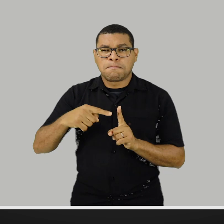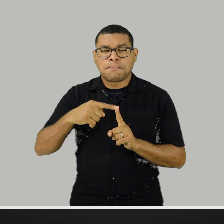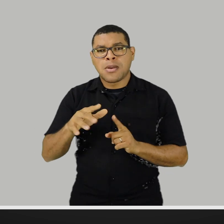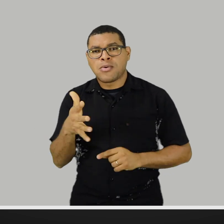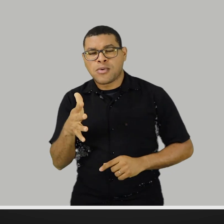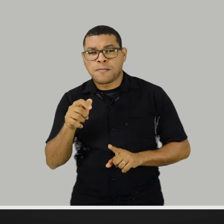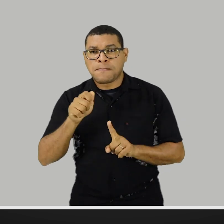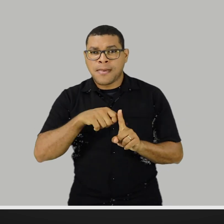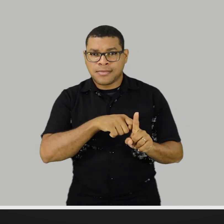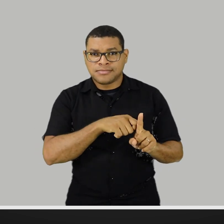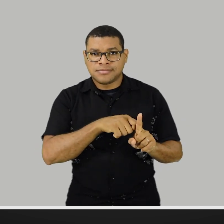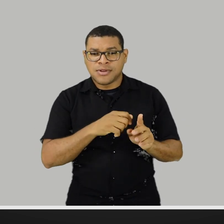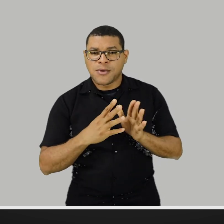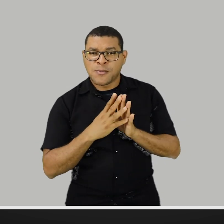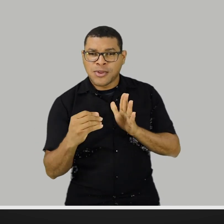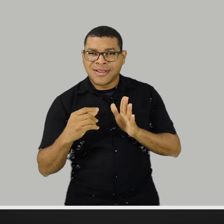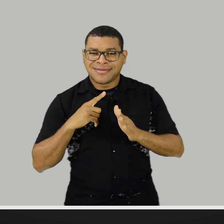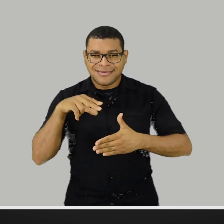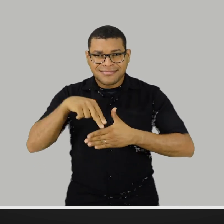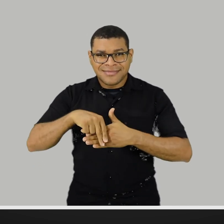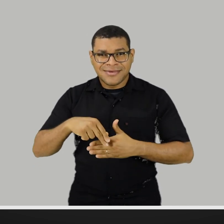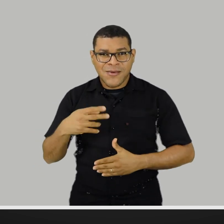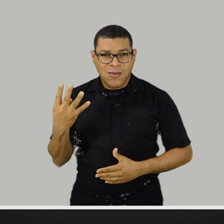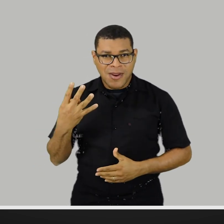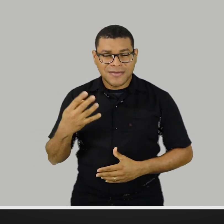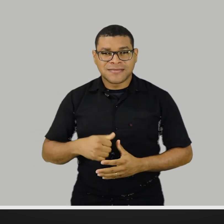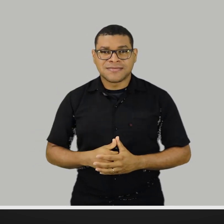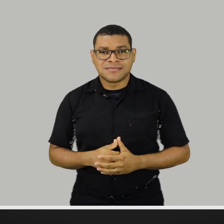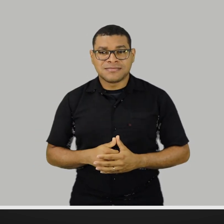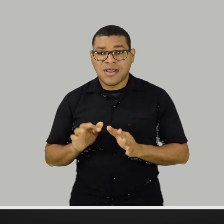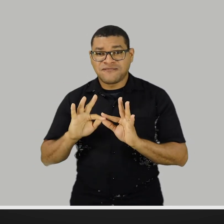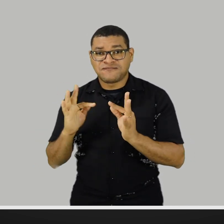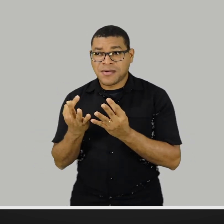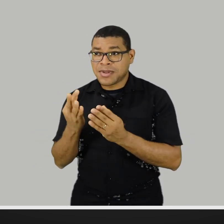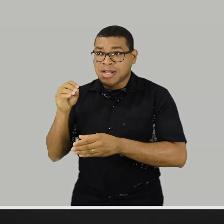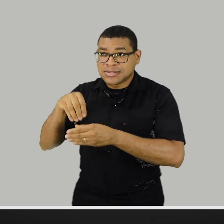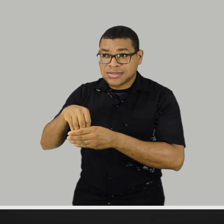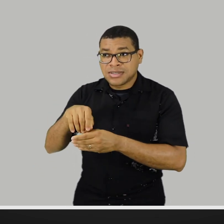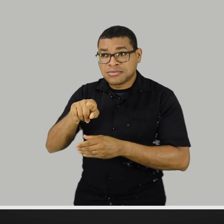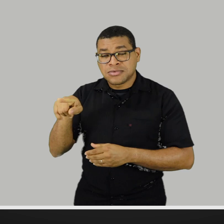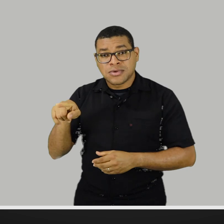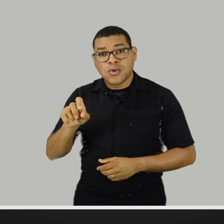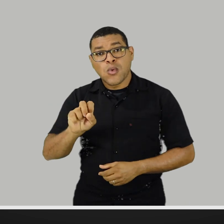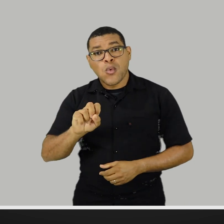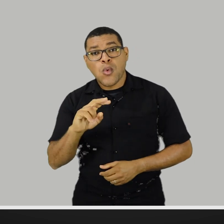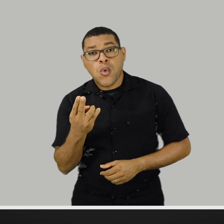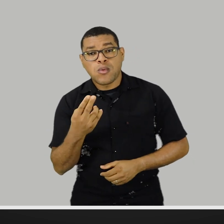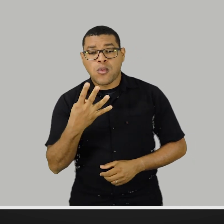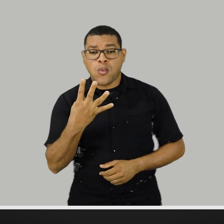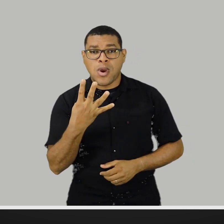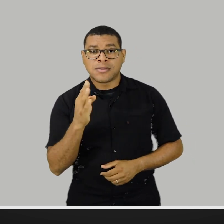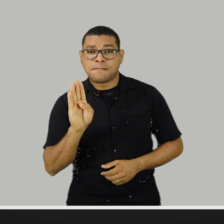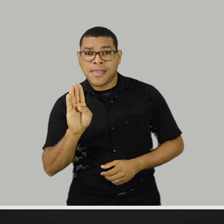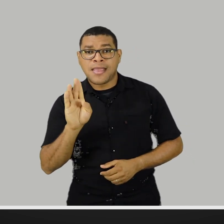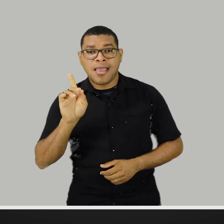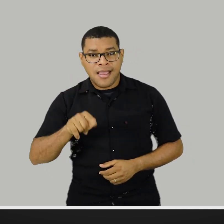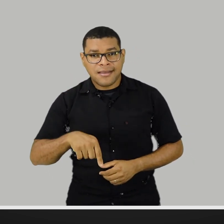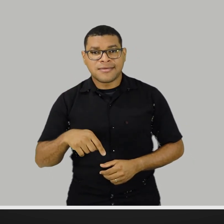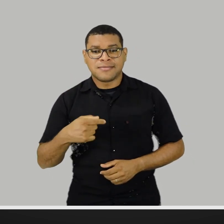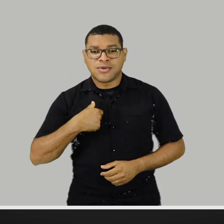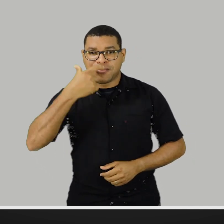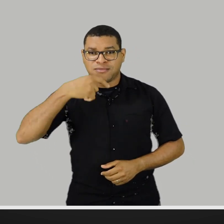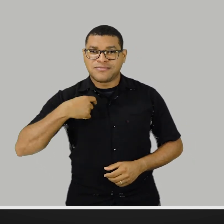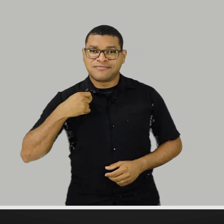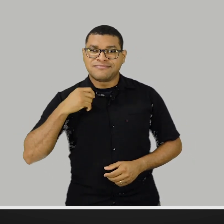Anexo 4 a membro da família ou 4B candidato e de declaração